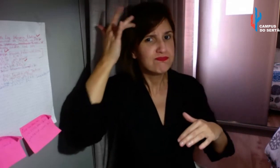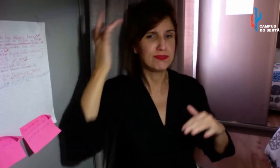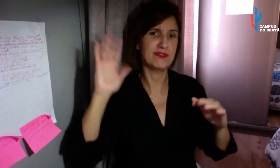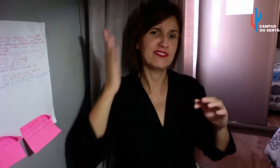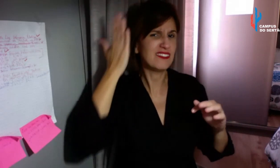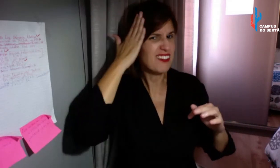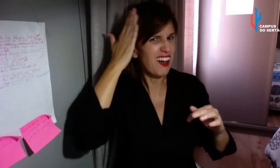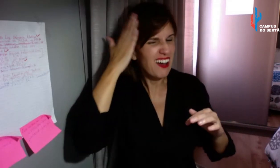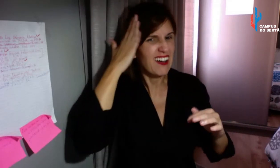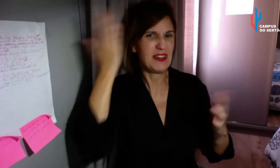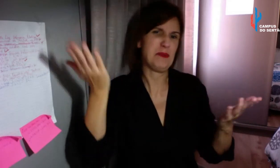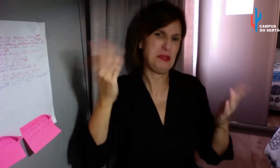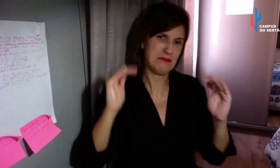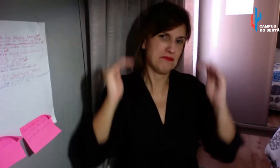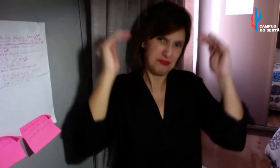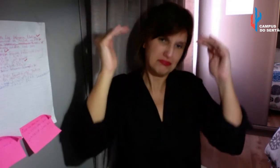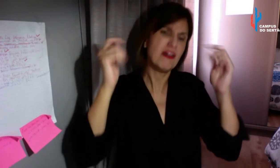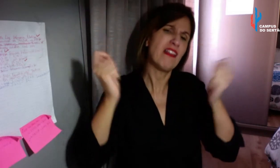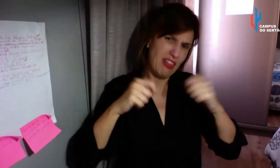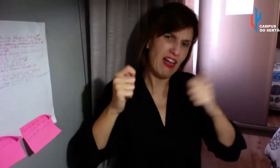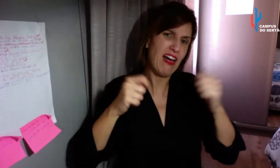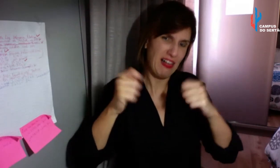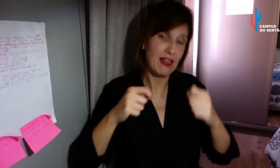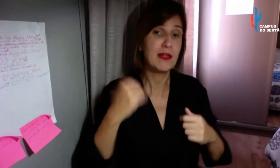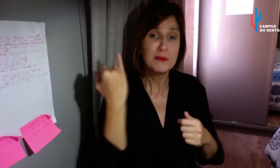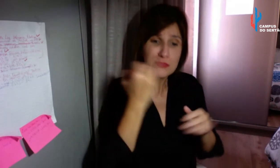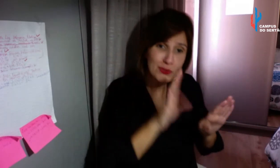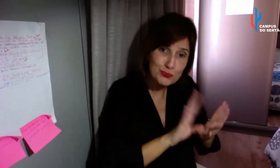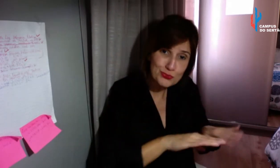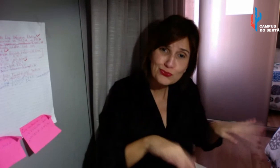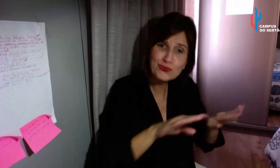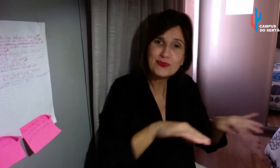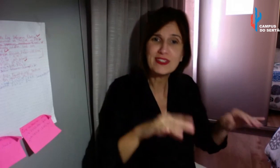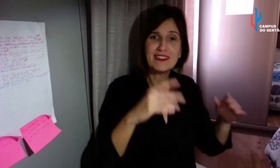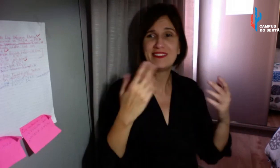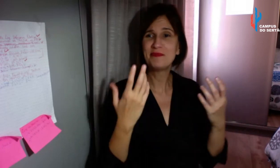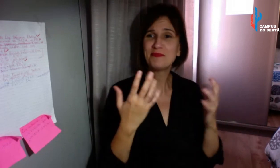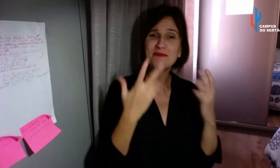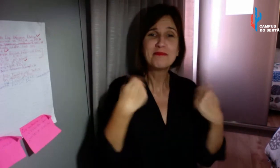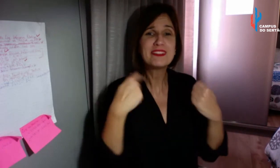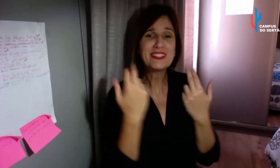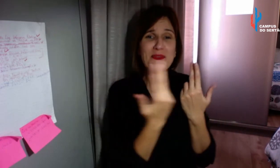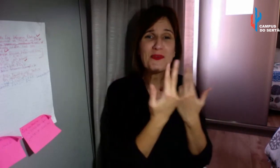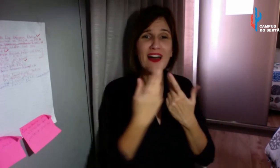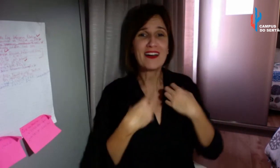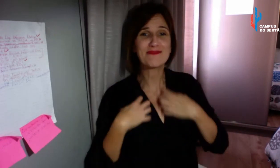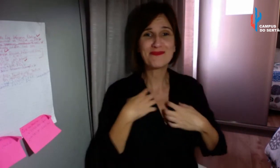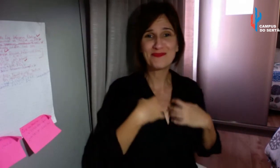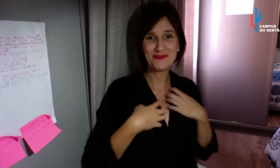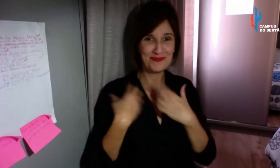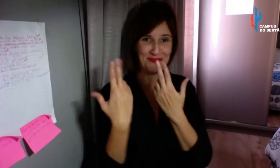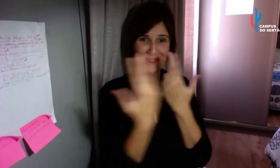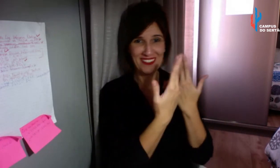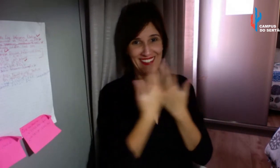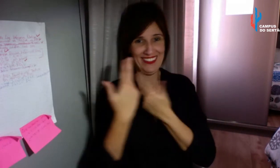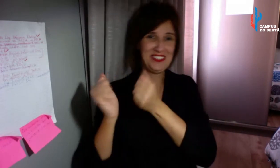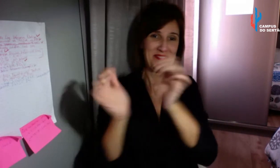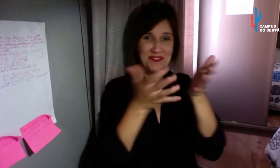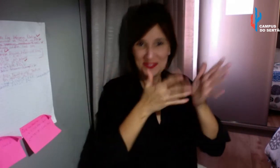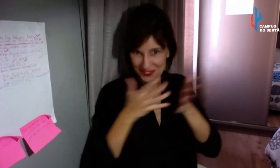orientação, a partir de surdos referência da comunidade que possam fazê-lo para as crianças da educação